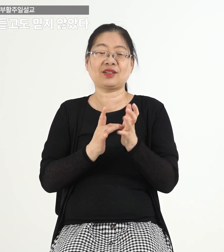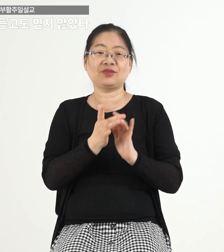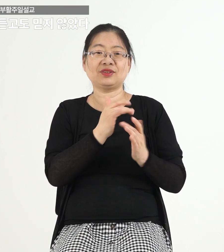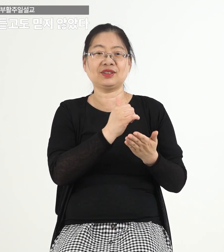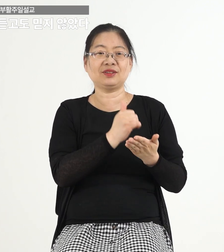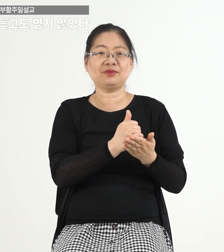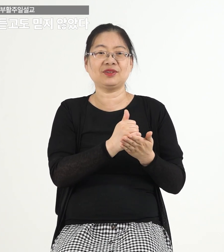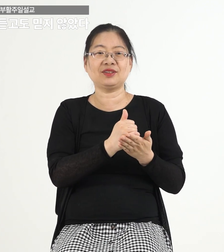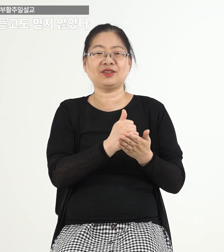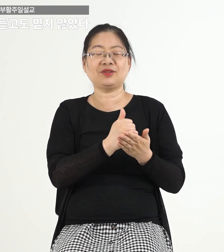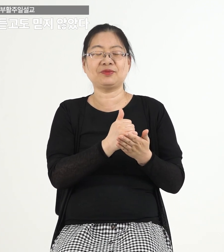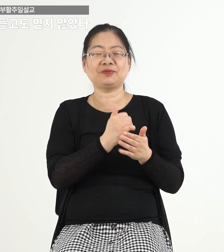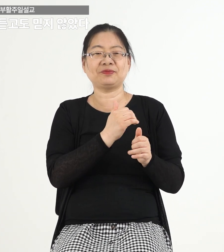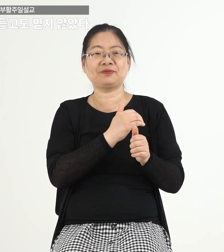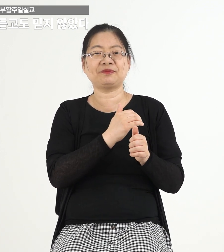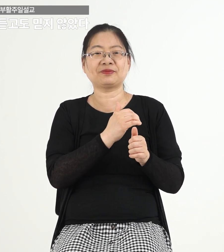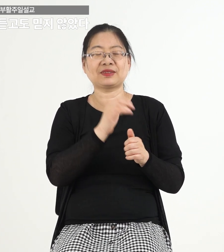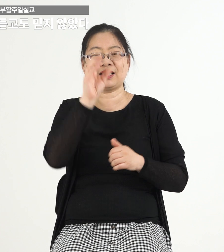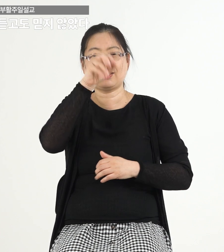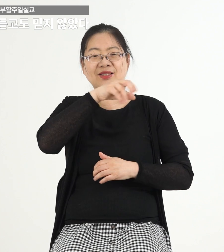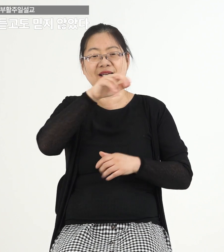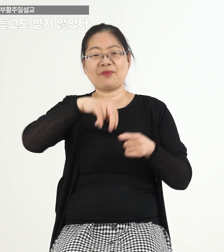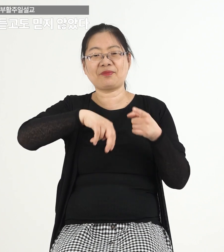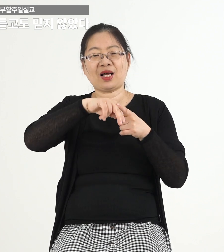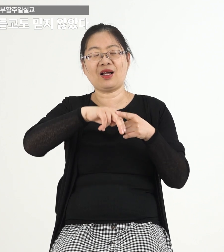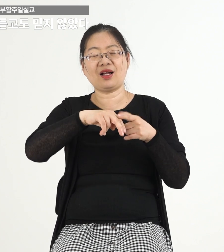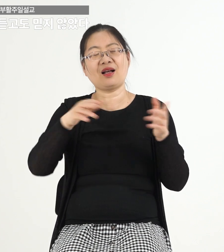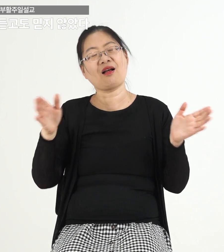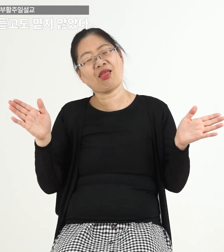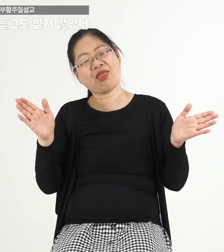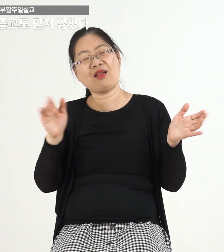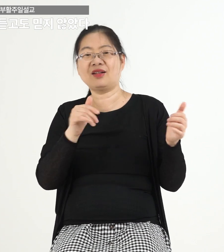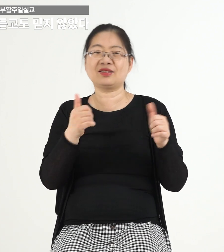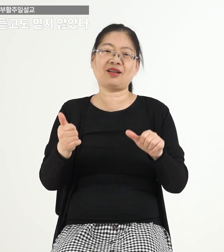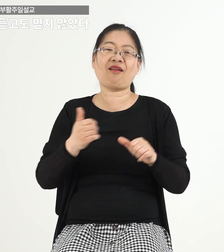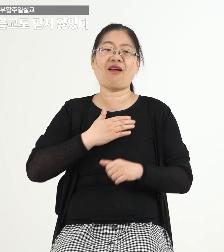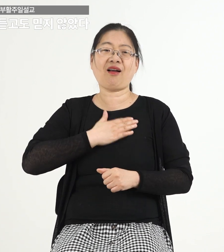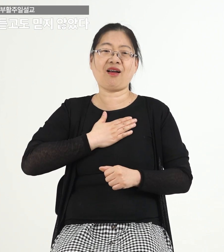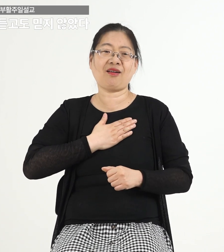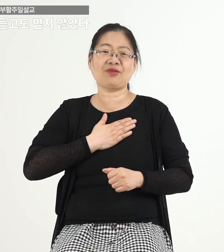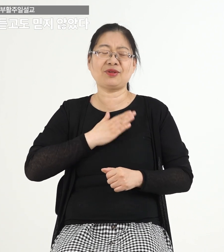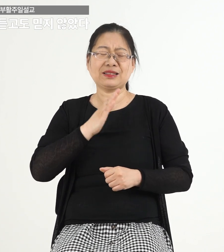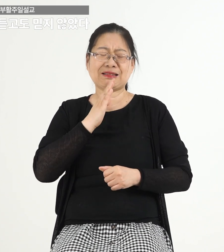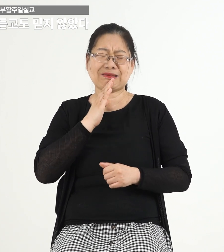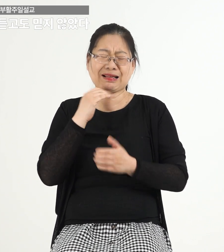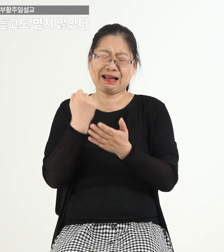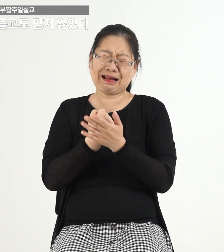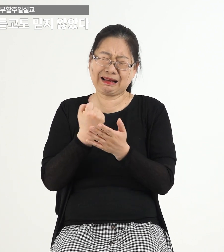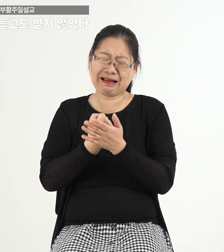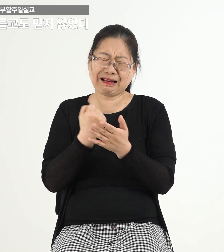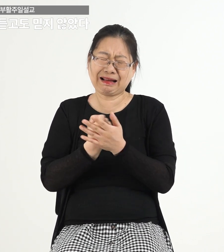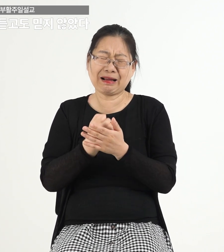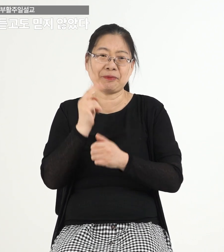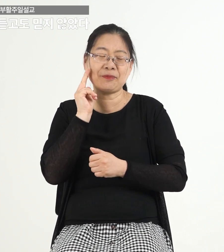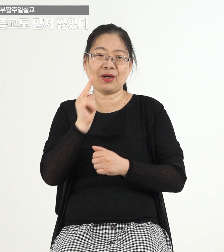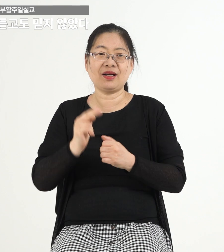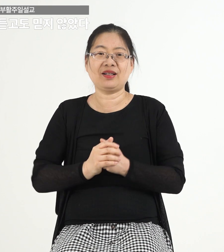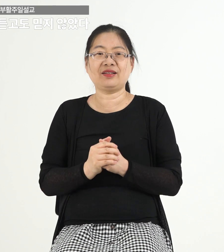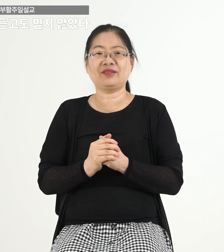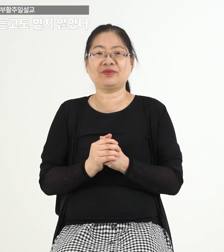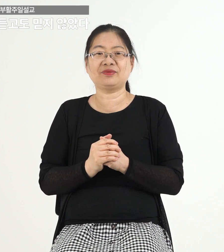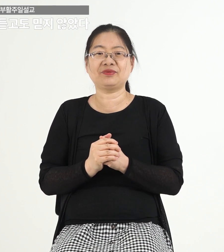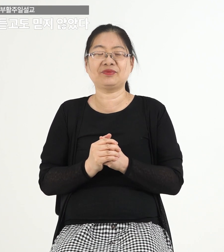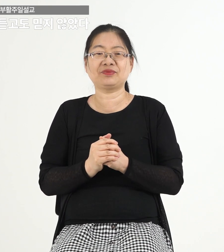예수님이 처형되었다는 사실을 인지하고 깊은 애통에 빠져 있는 중입니다.